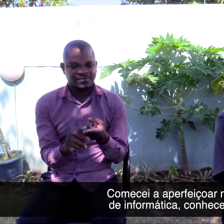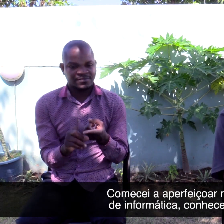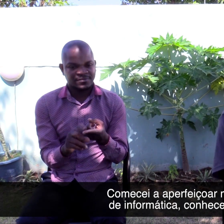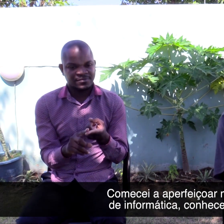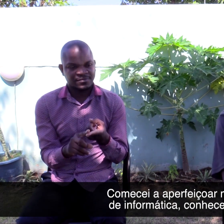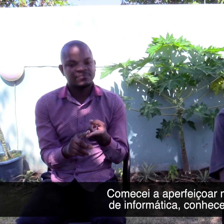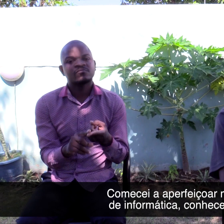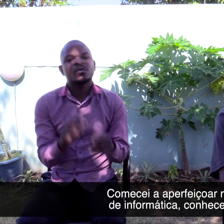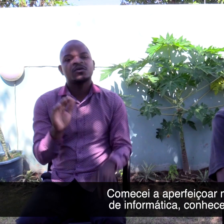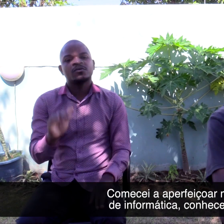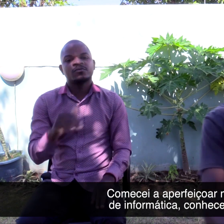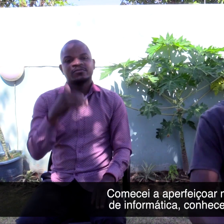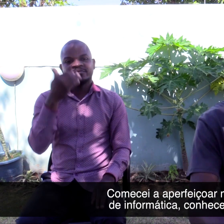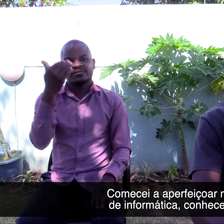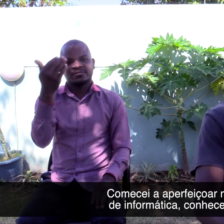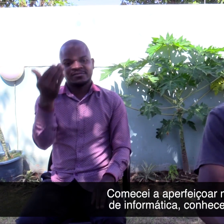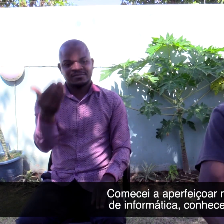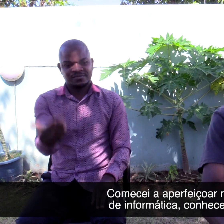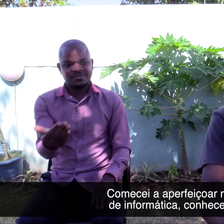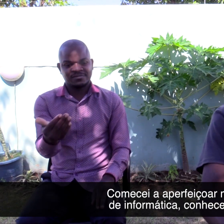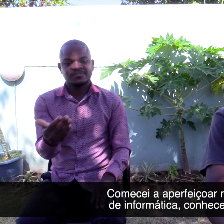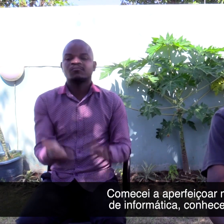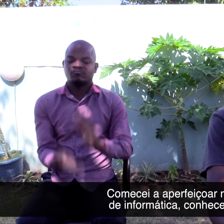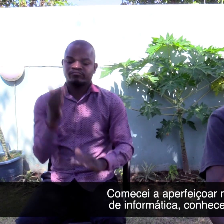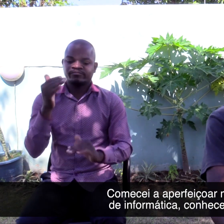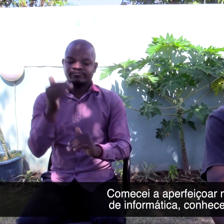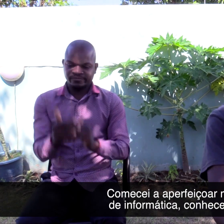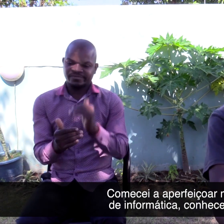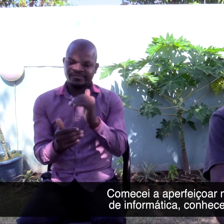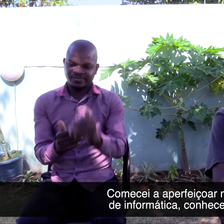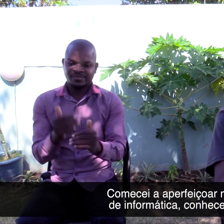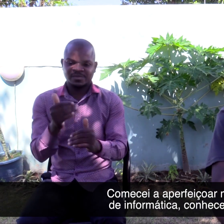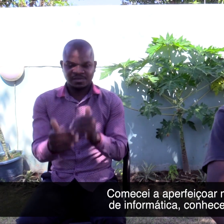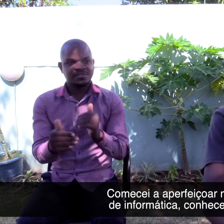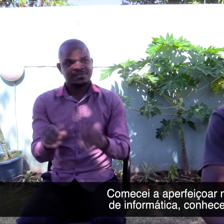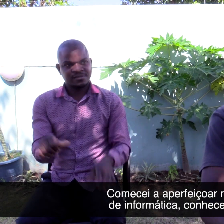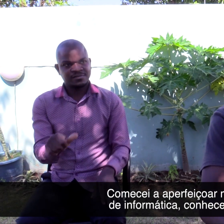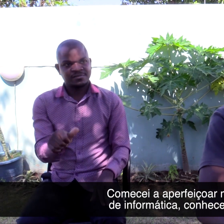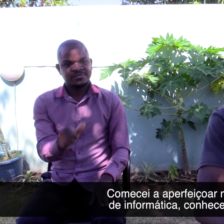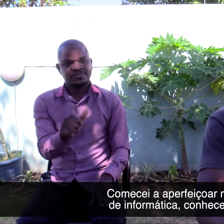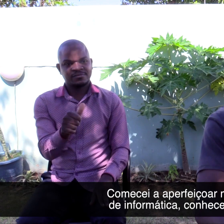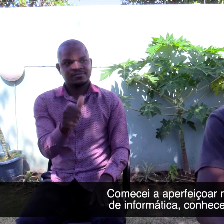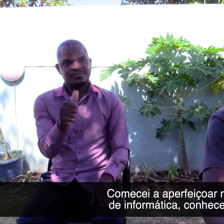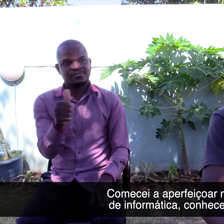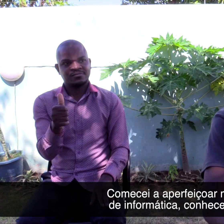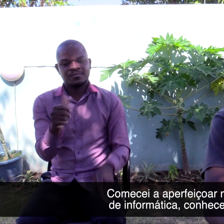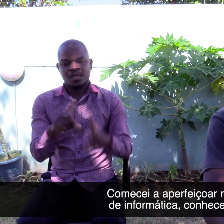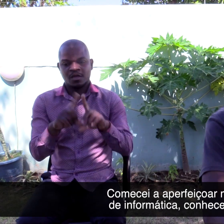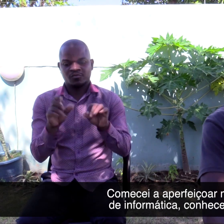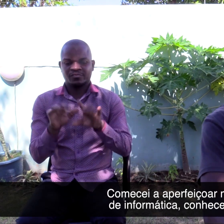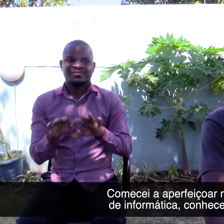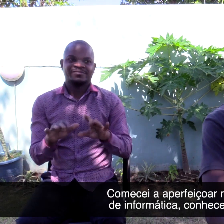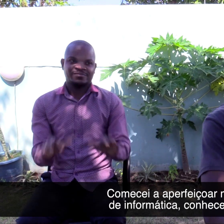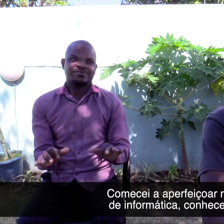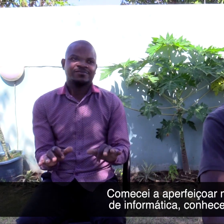Daí, eu comecei a avançar mais com o sobrinho de formática.